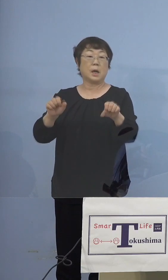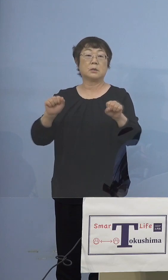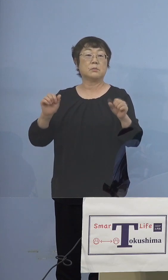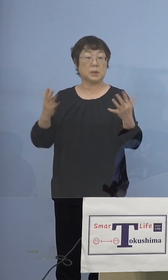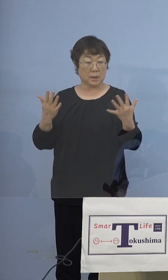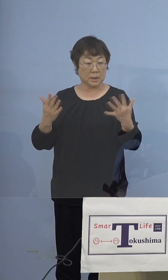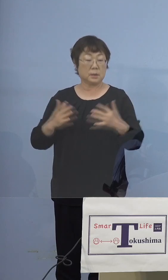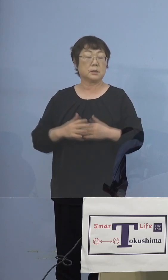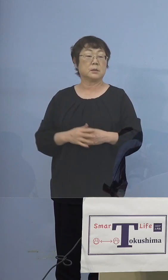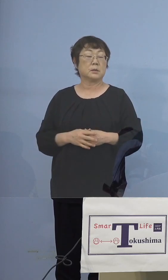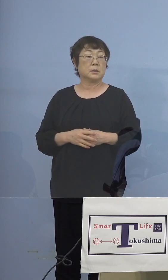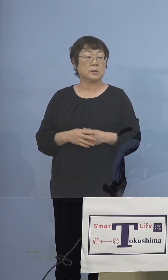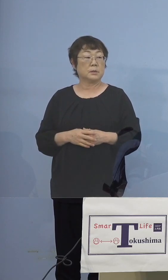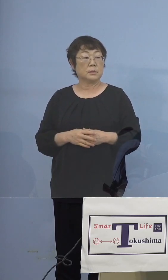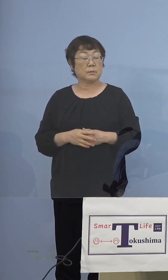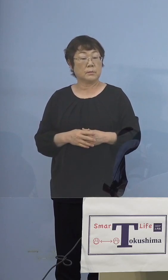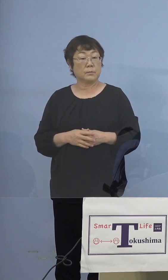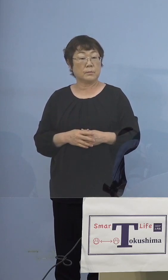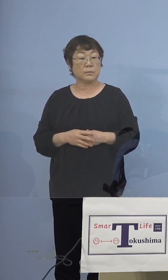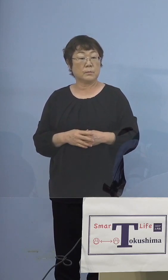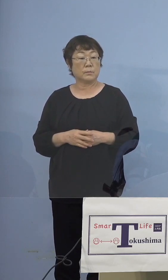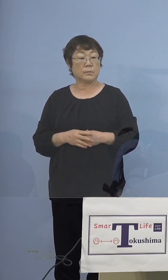ません。